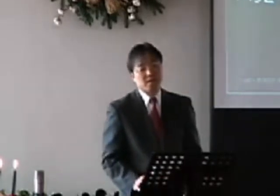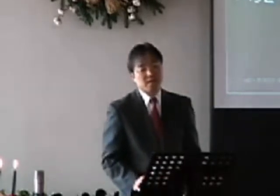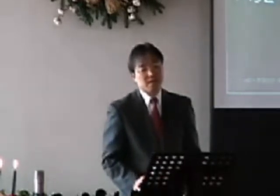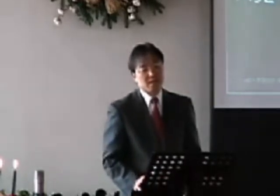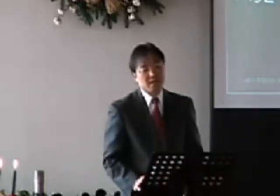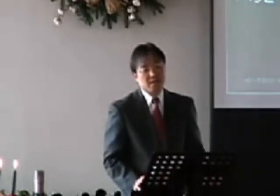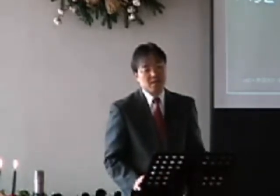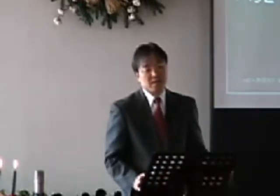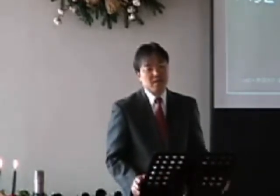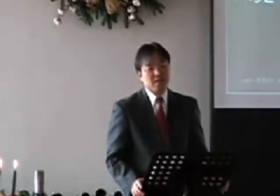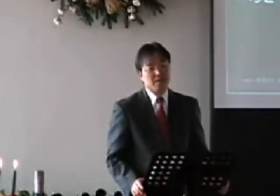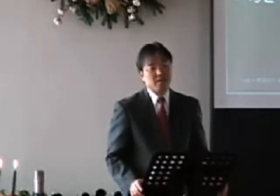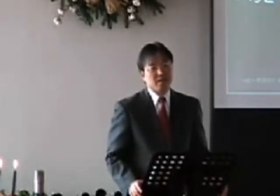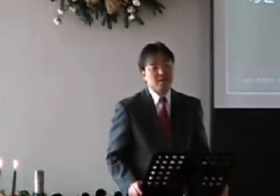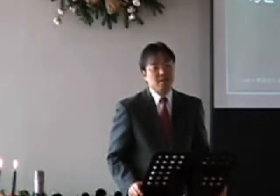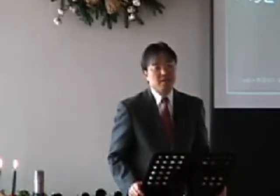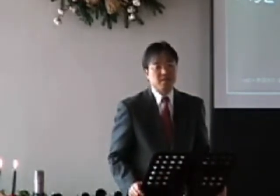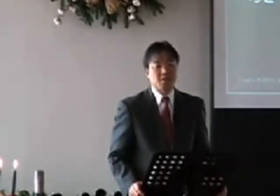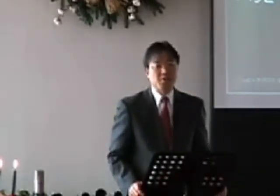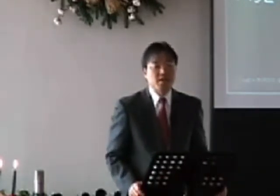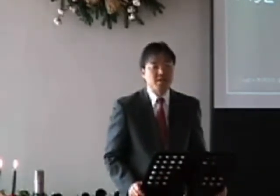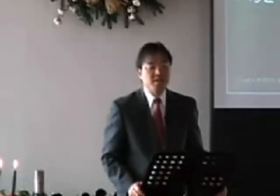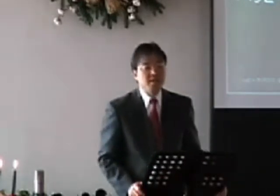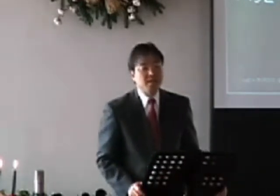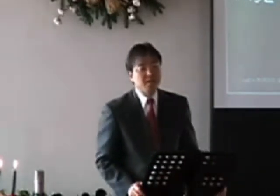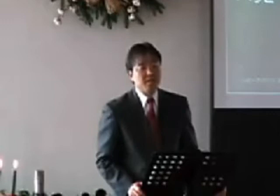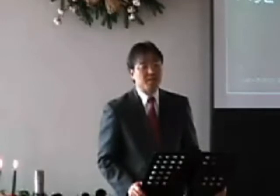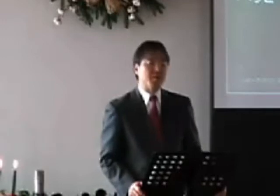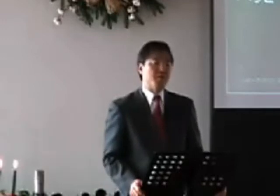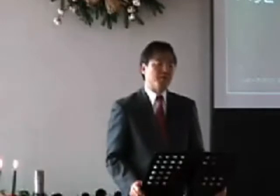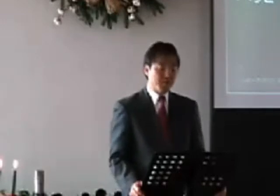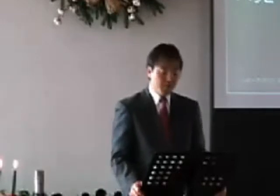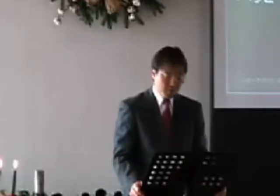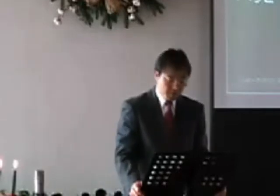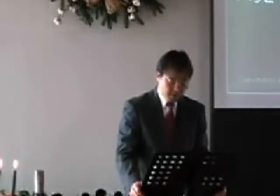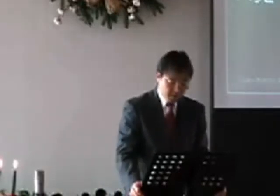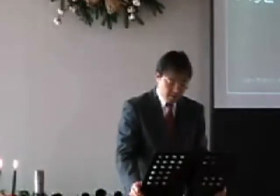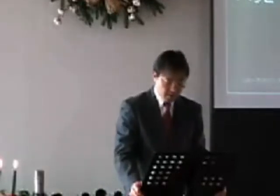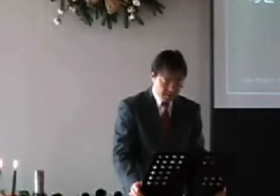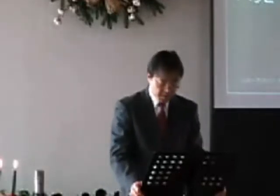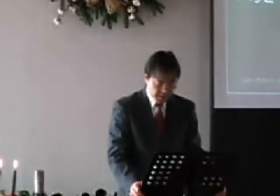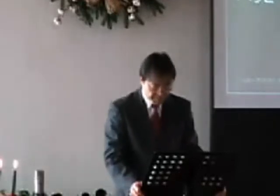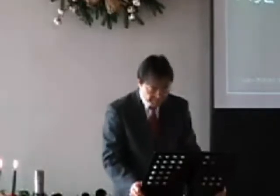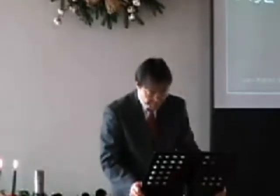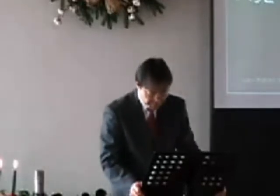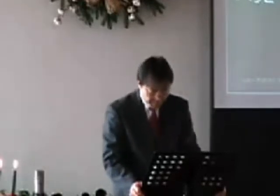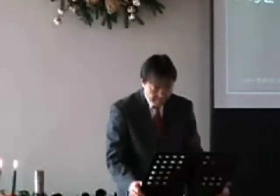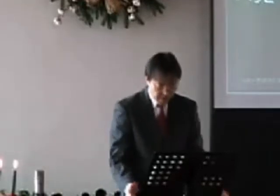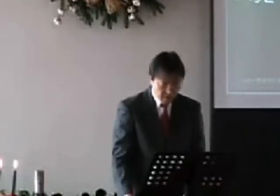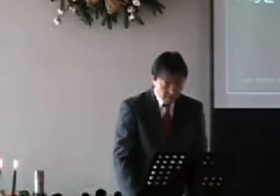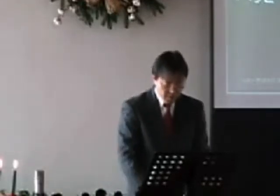さあ皆さんは今日何を探しに行かれるでしょうか。